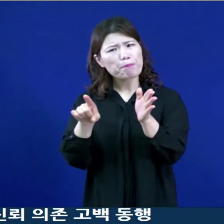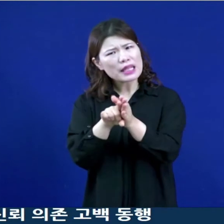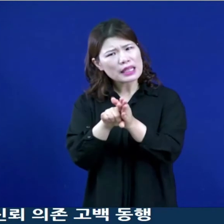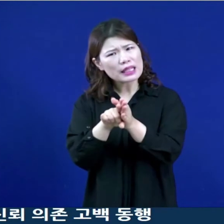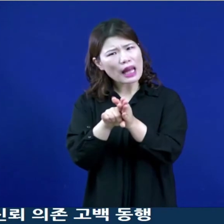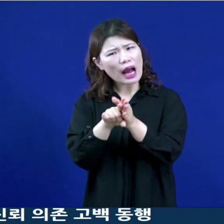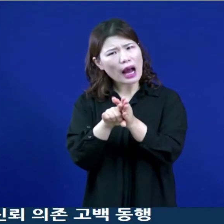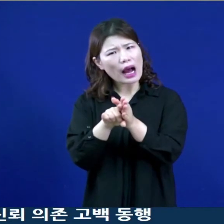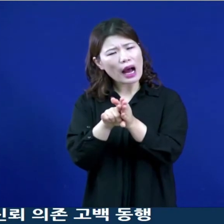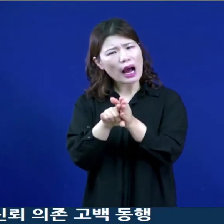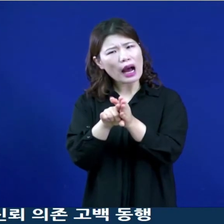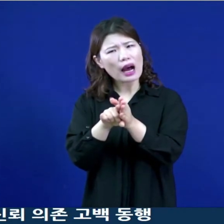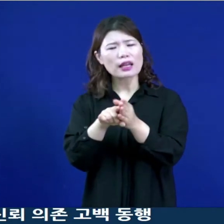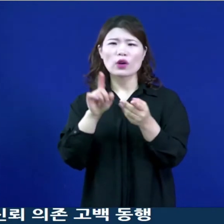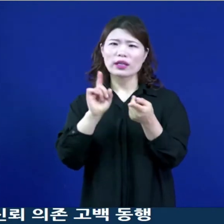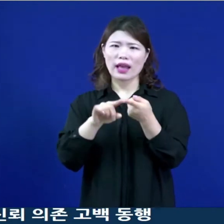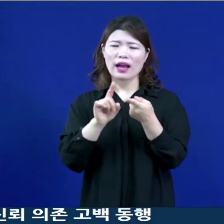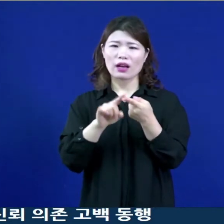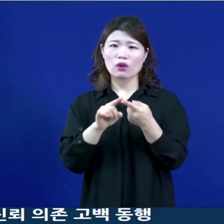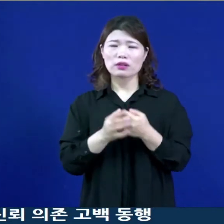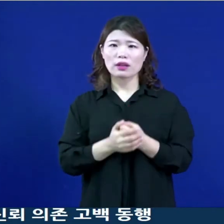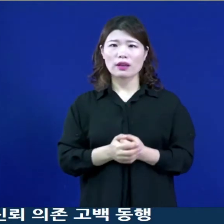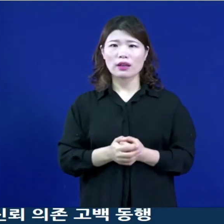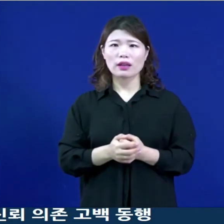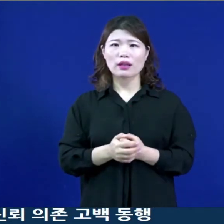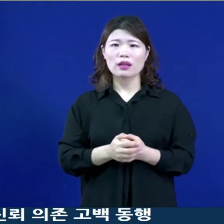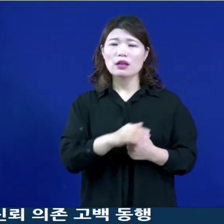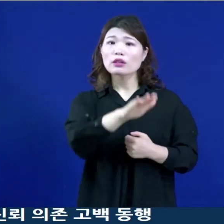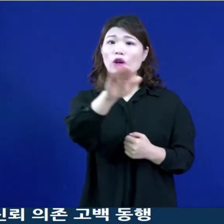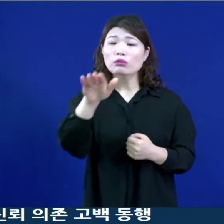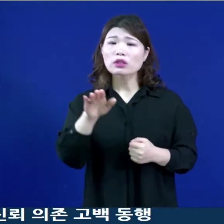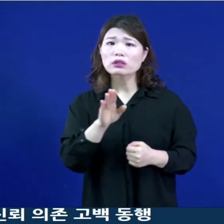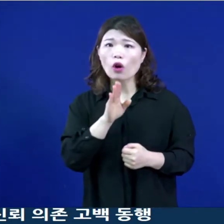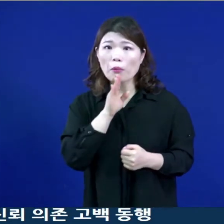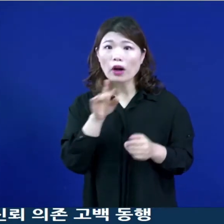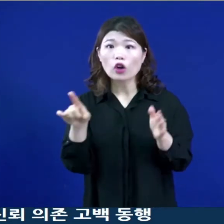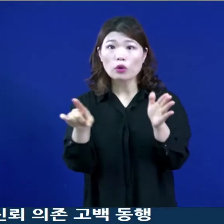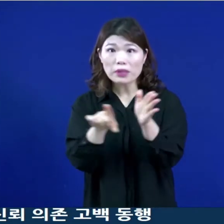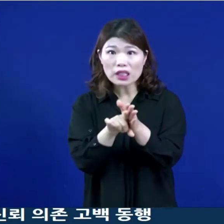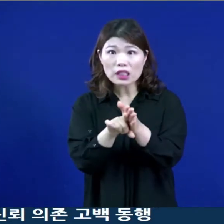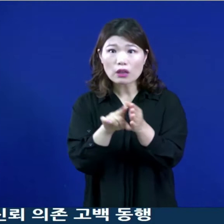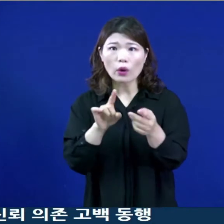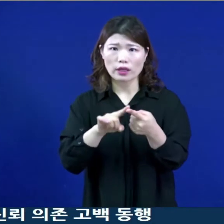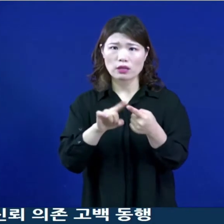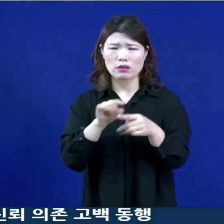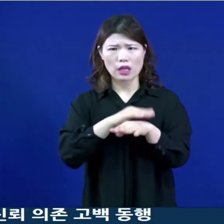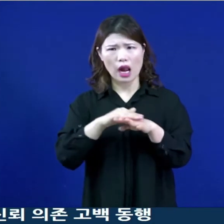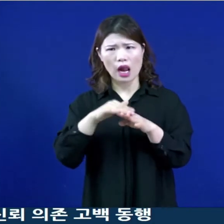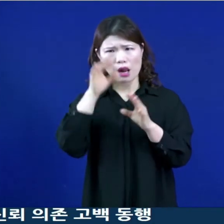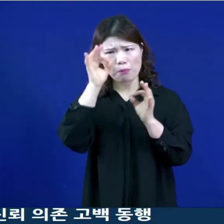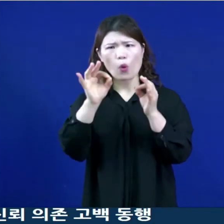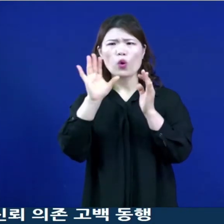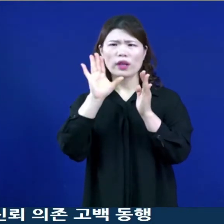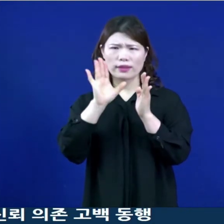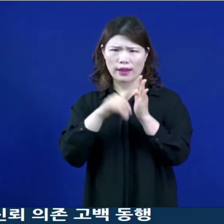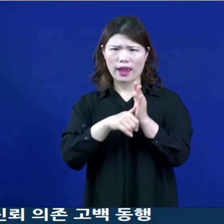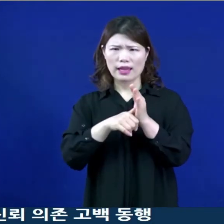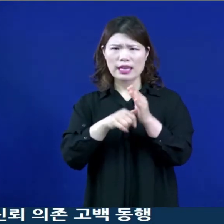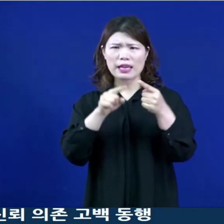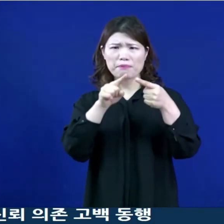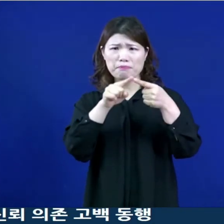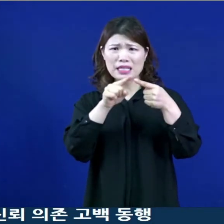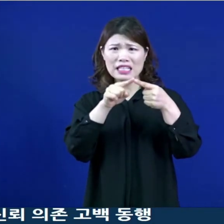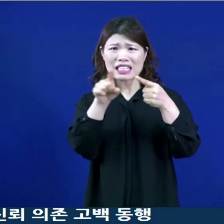믿게 하려 함이라 했을 때, 우리가 정말 그래서 믿는 것을 점검할 때 두 가지가 나타나야 됩니다.